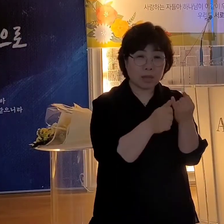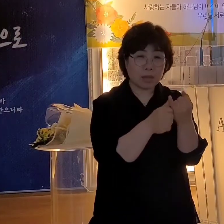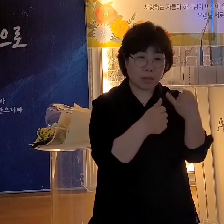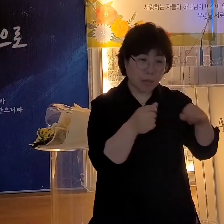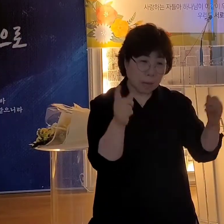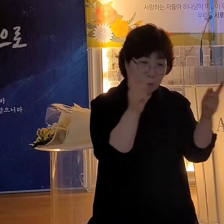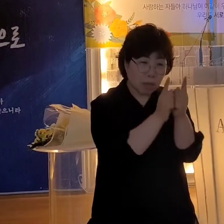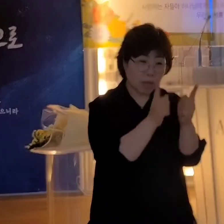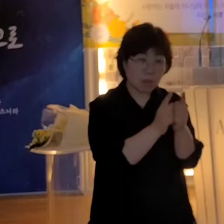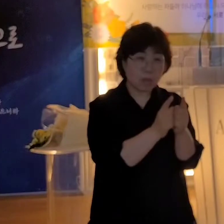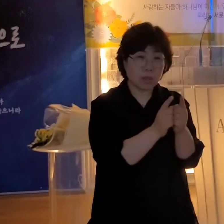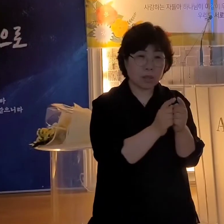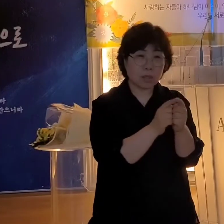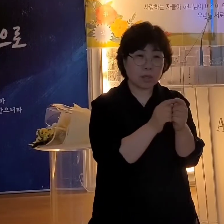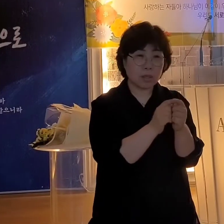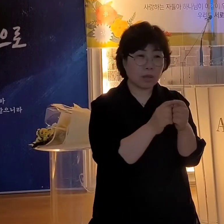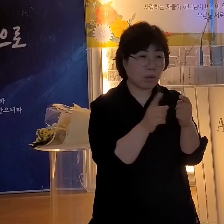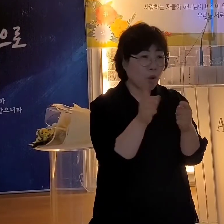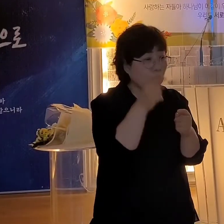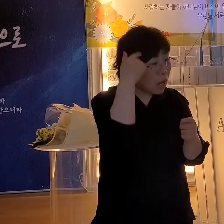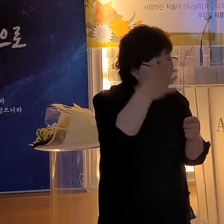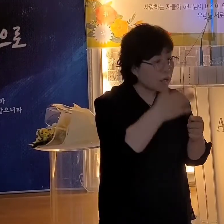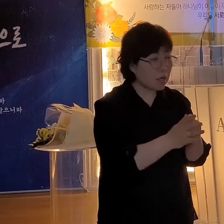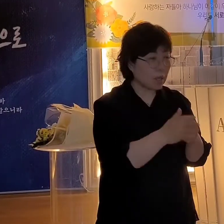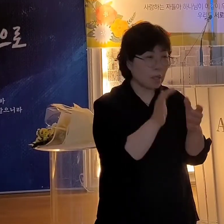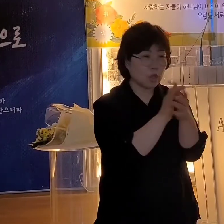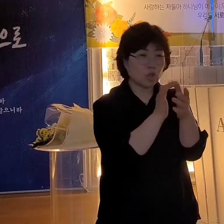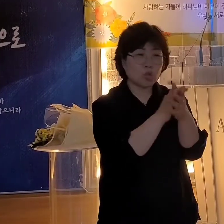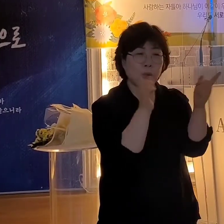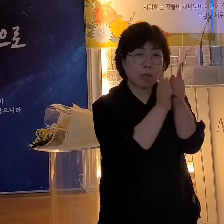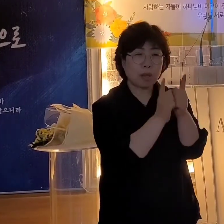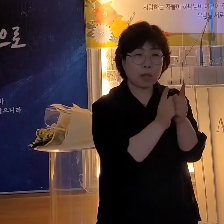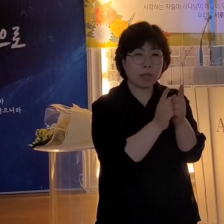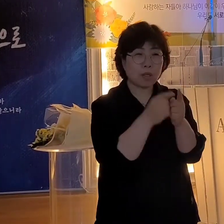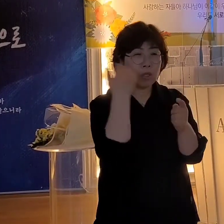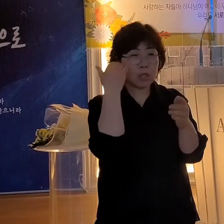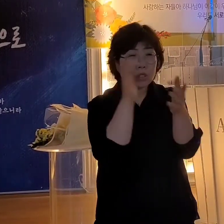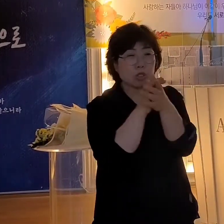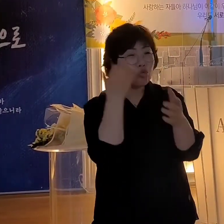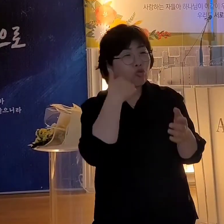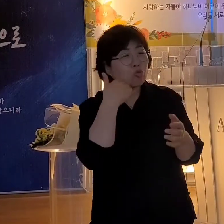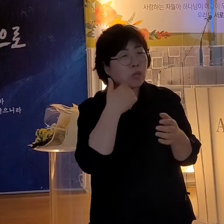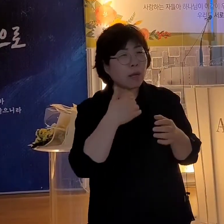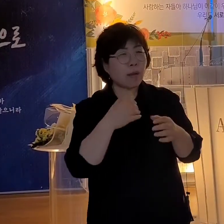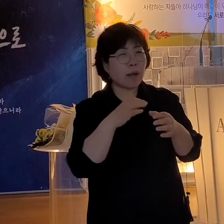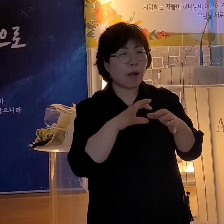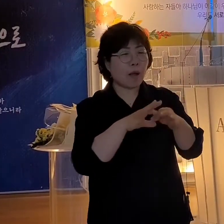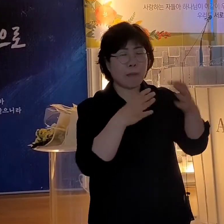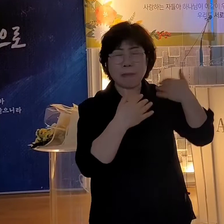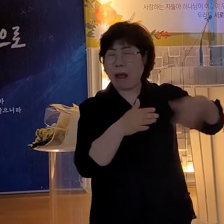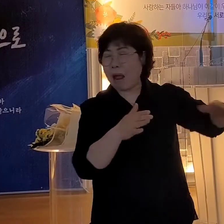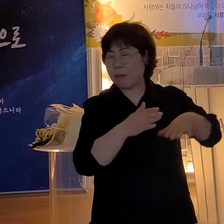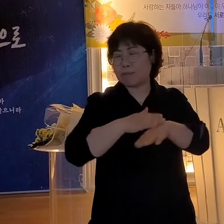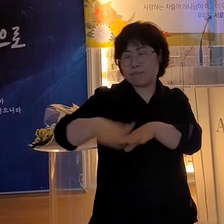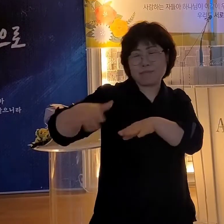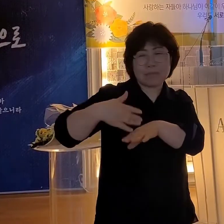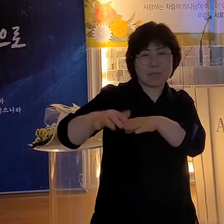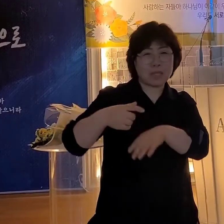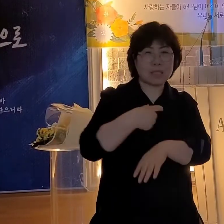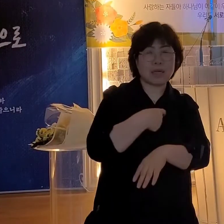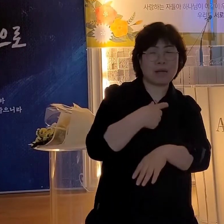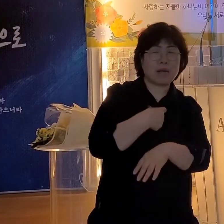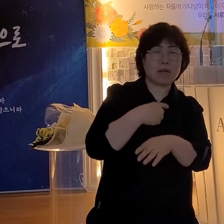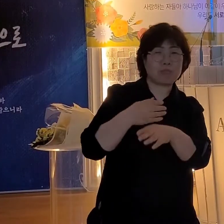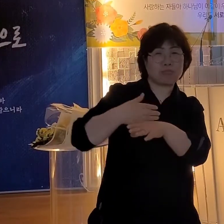친구? 누구? 어떤 친구? 왜? 무슨 상관이야. 야, 고기만 사서. 이거 지렸어